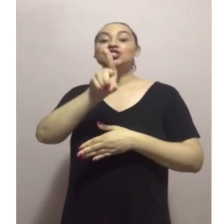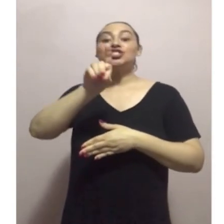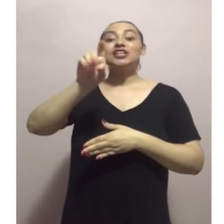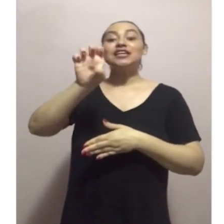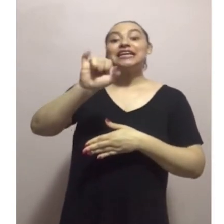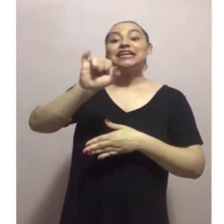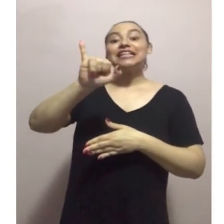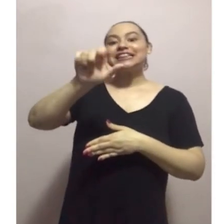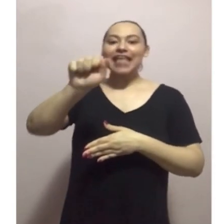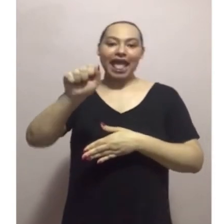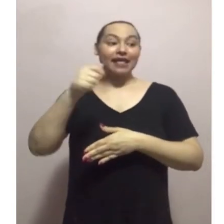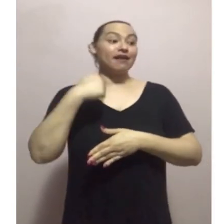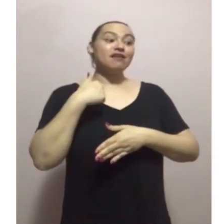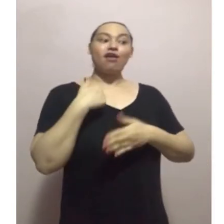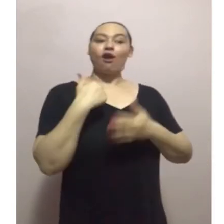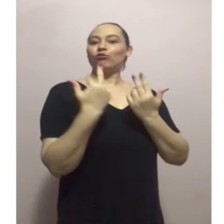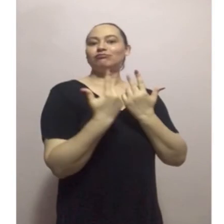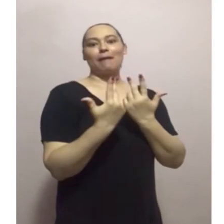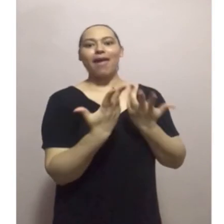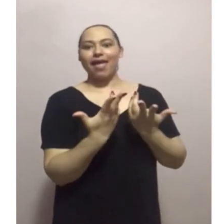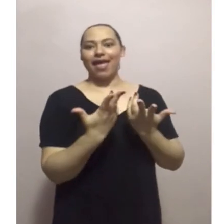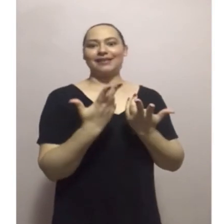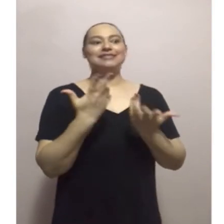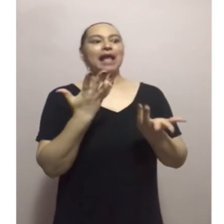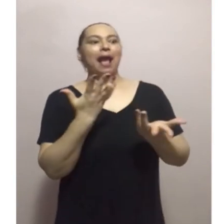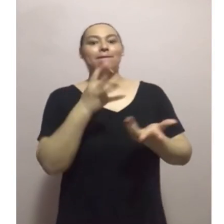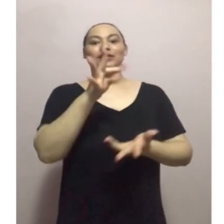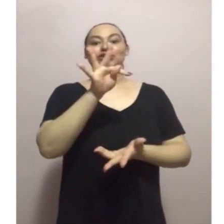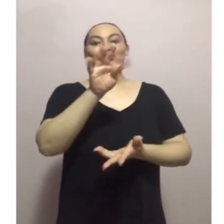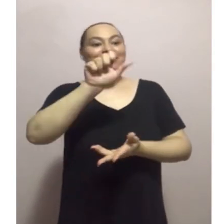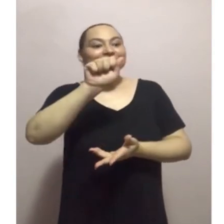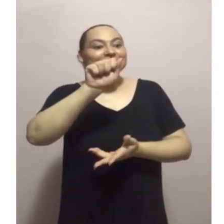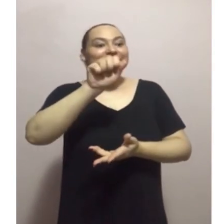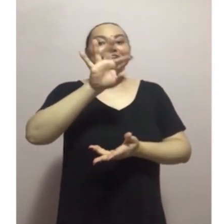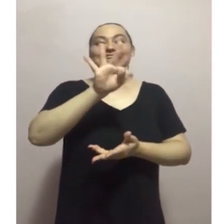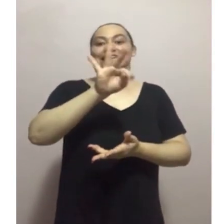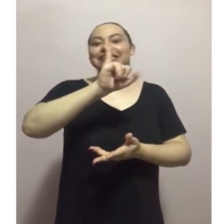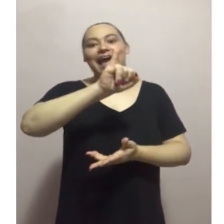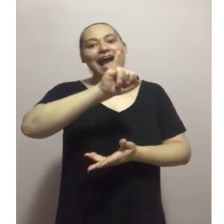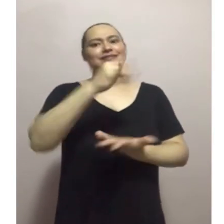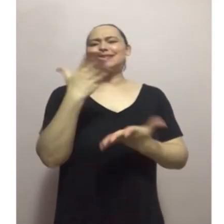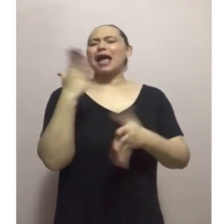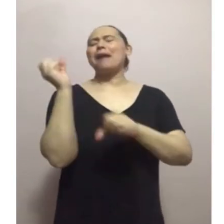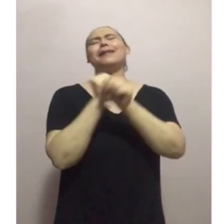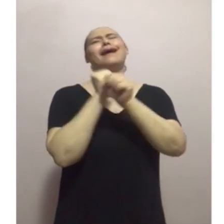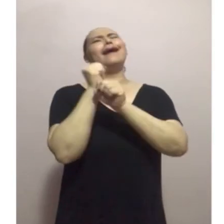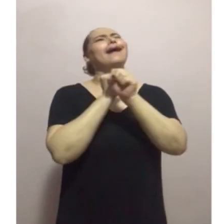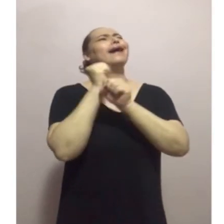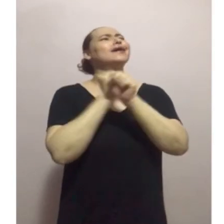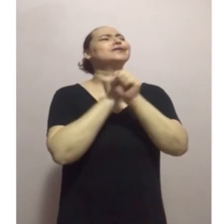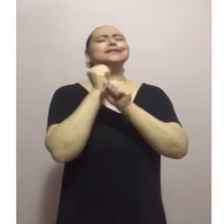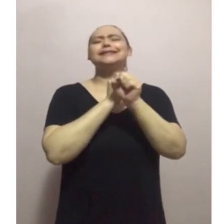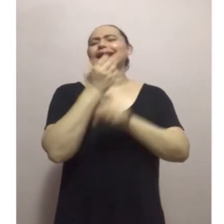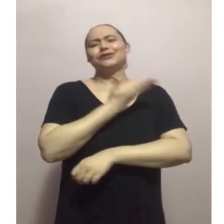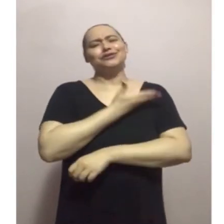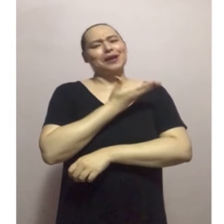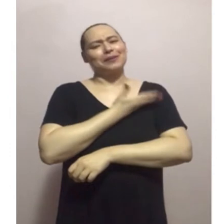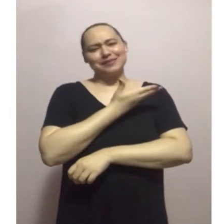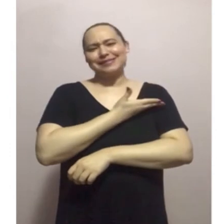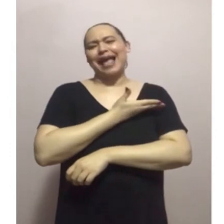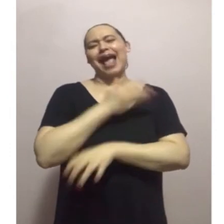a Tatiana Rubim de Tati, porque não tem jeito, a gente já tem essa estrada há tanto tempo, não tem como,